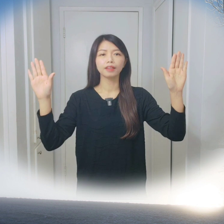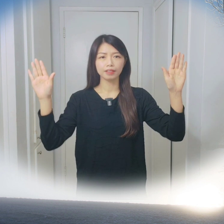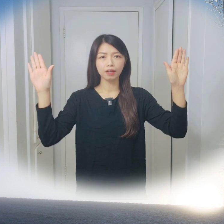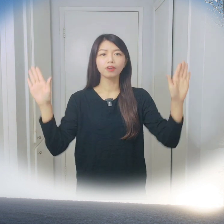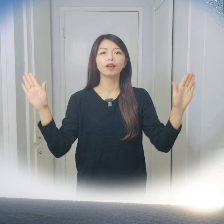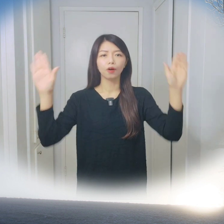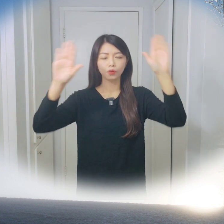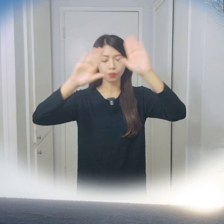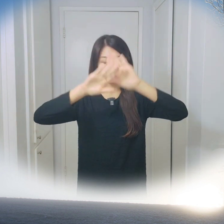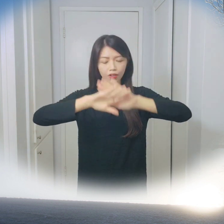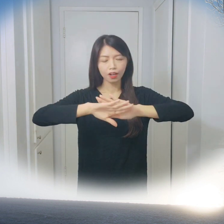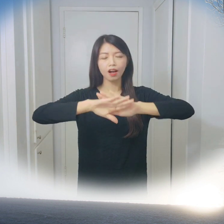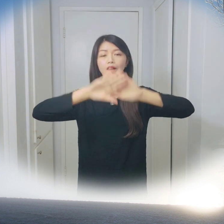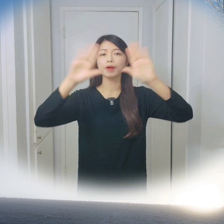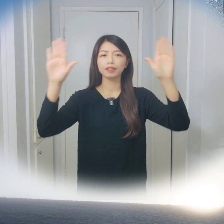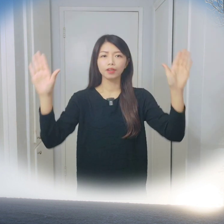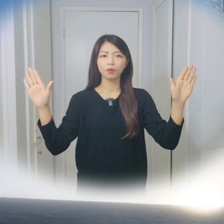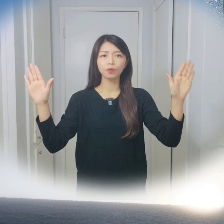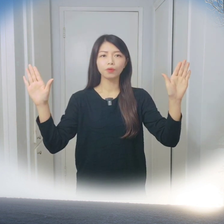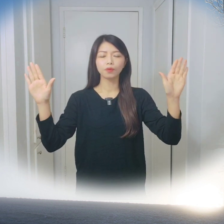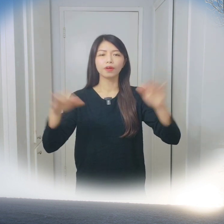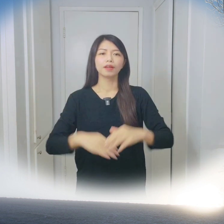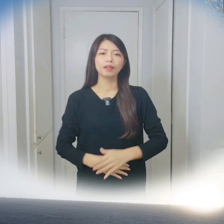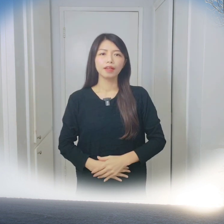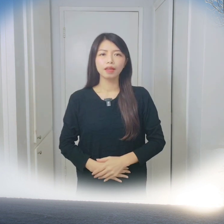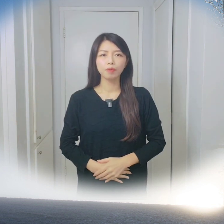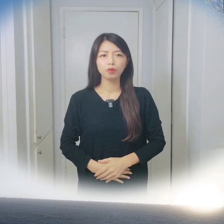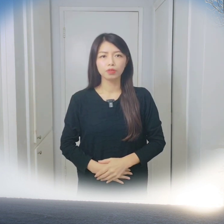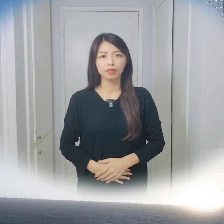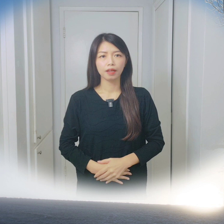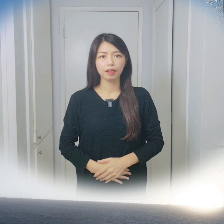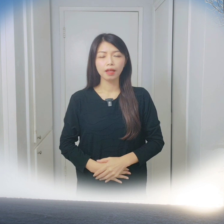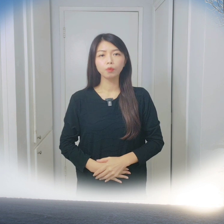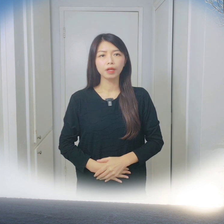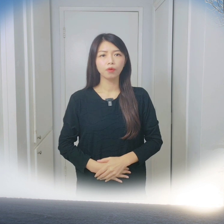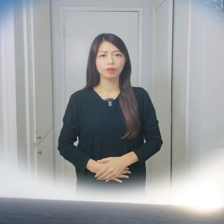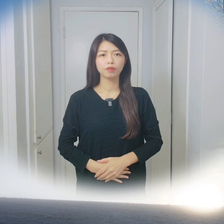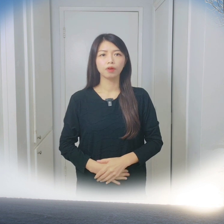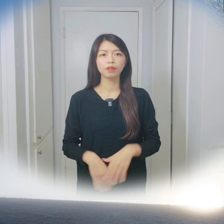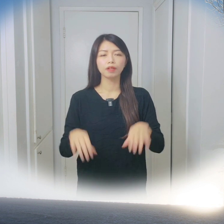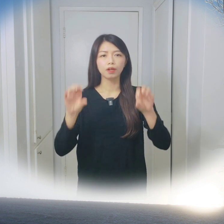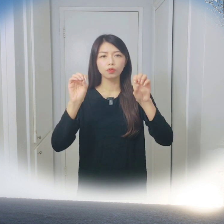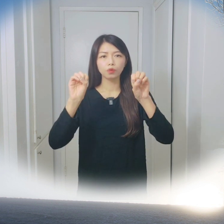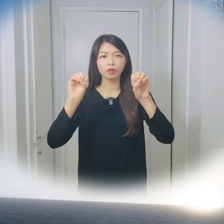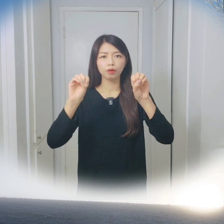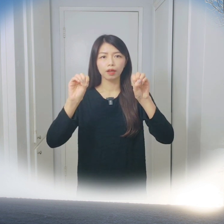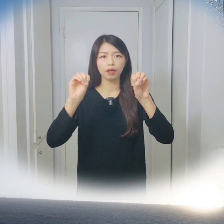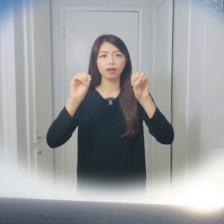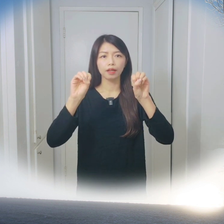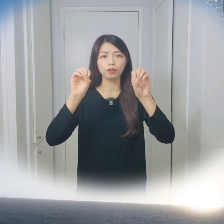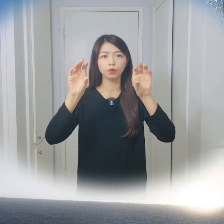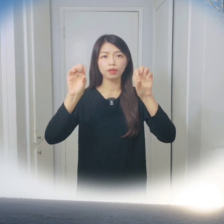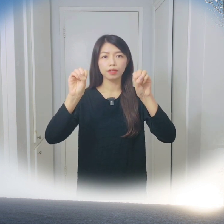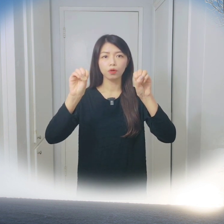됩니다. 다시요. 어둠을 밝히고 새 생명 주시네. 새롭다라고 하는 뜻의 수어는 손을